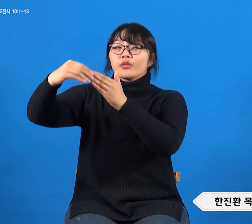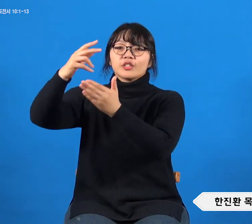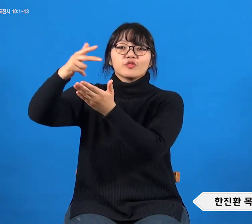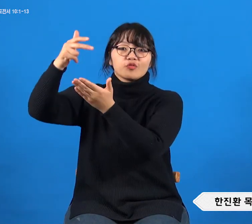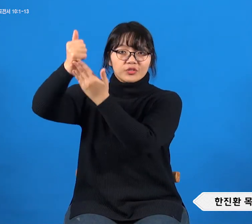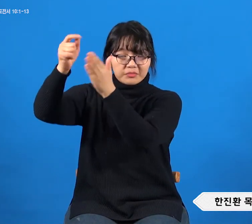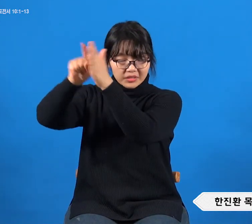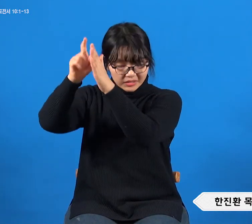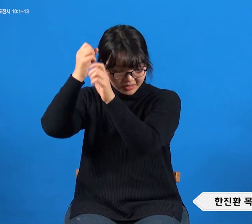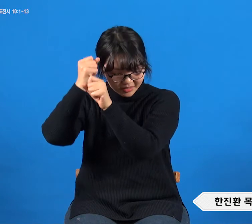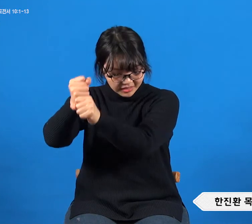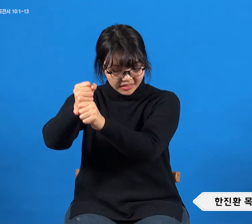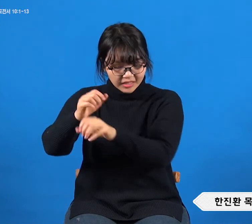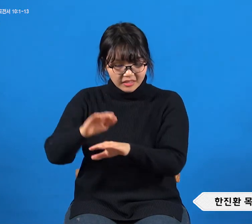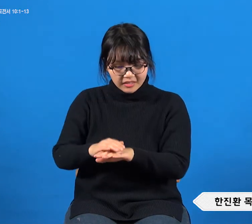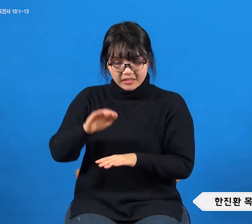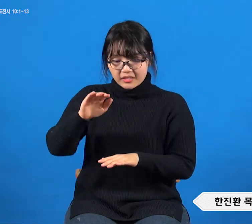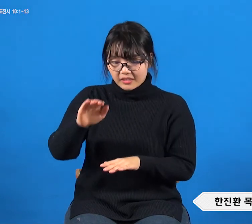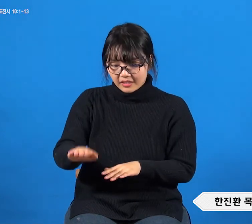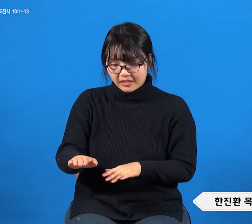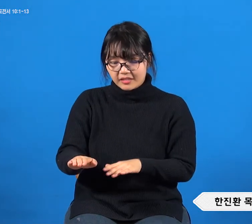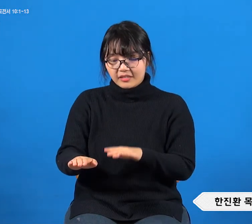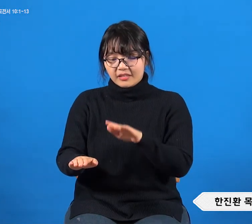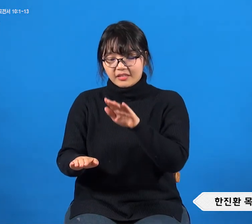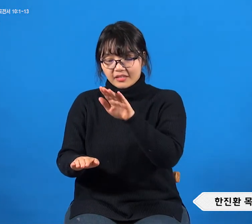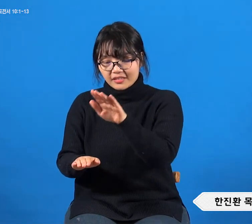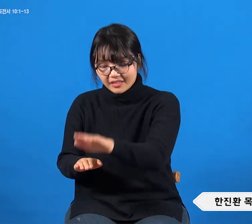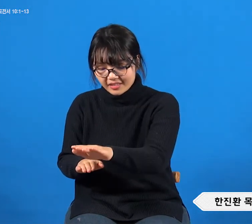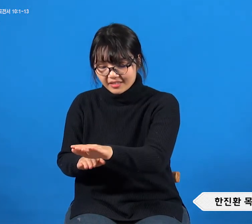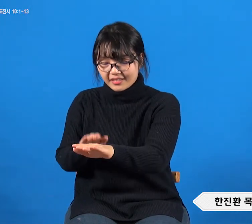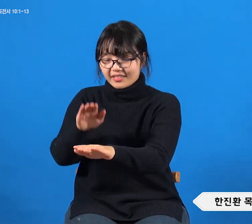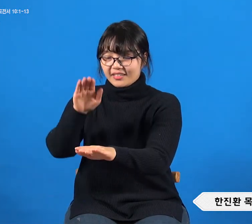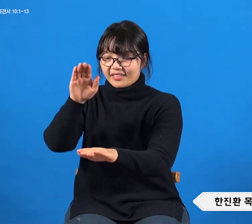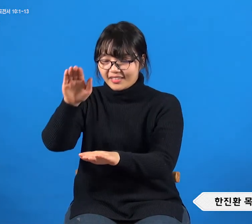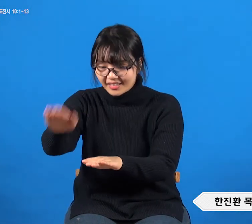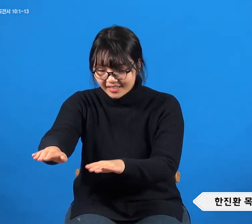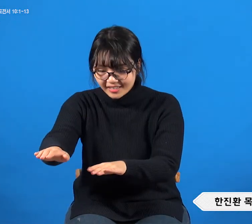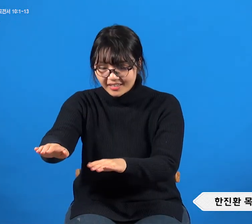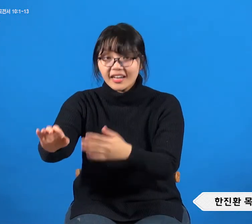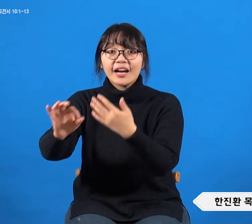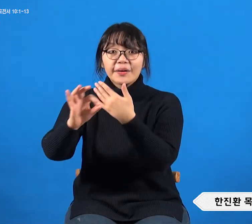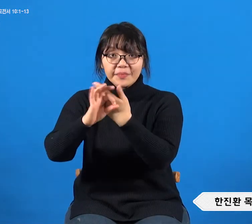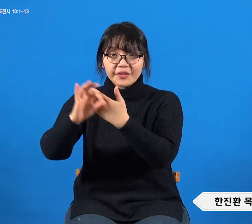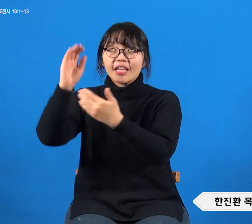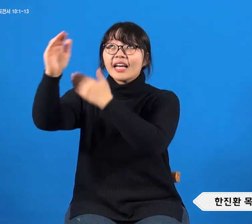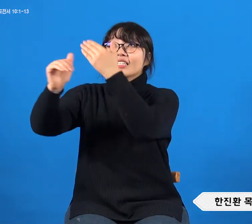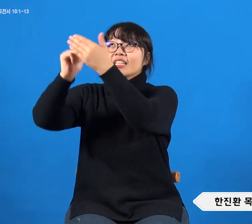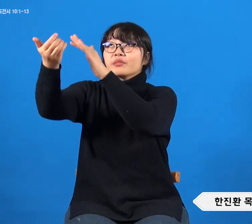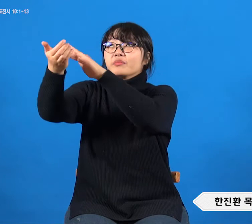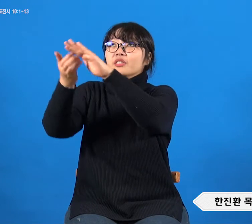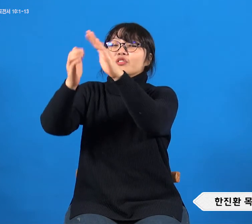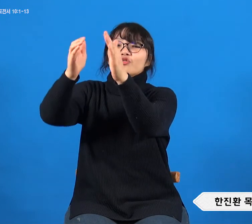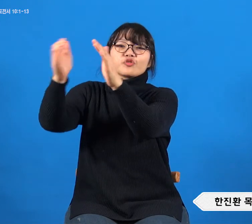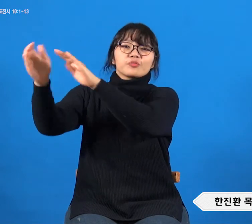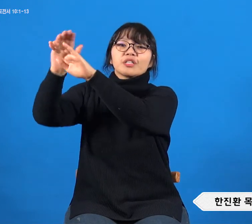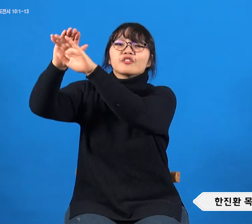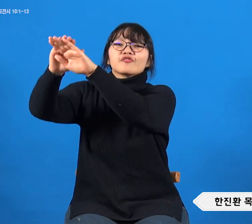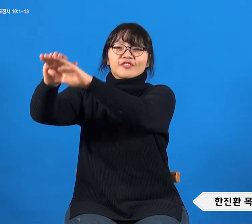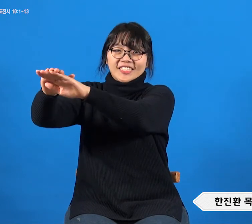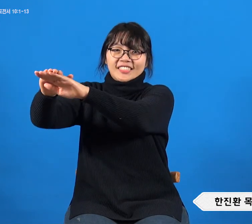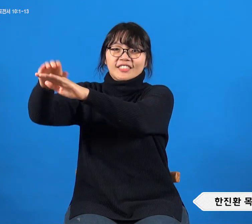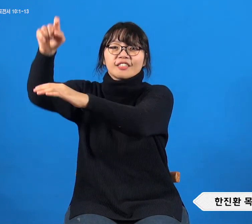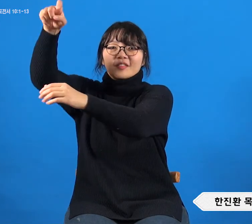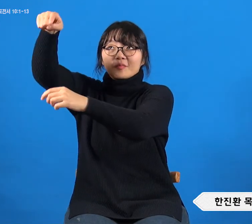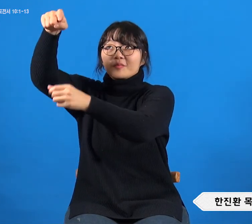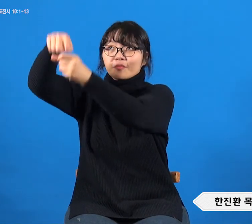주님을 신뢰하고 한 걸음 또 한 걸음 옮기다 보면 주께서 나를 위해 예비해 놓으신 그 영광스러운